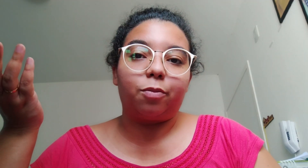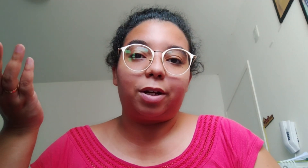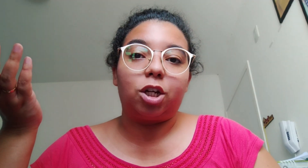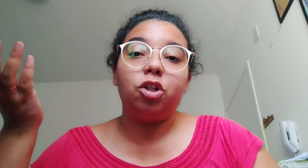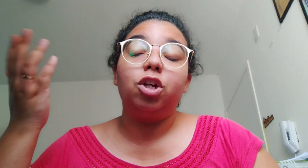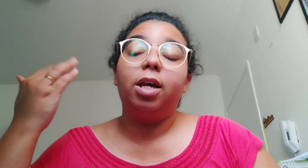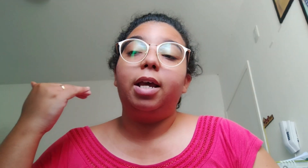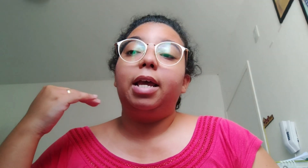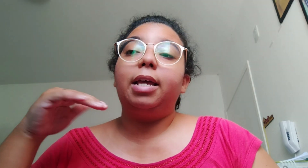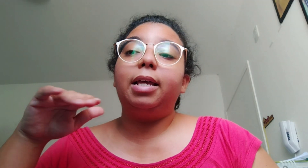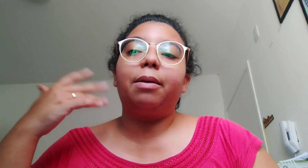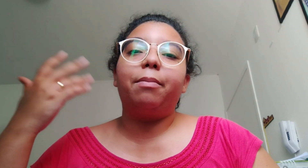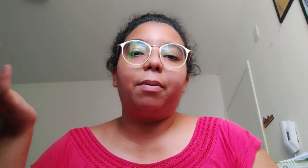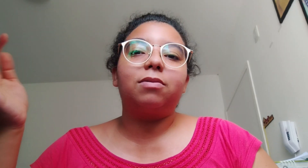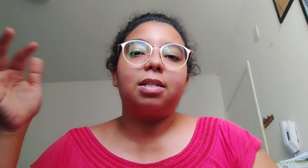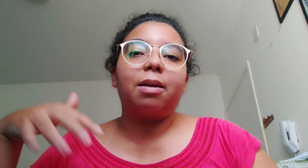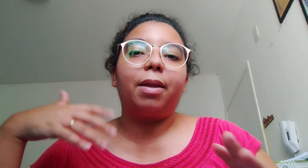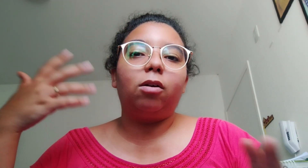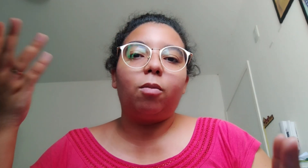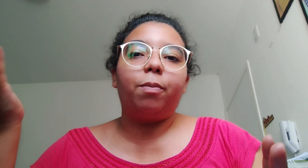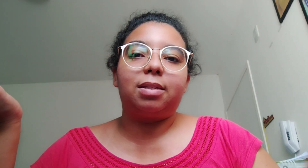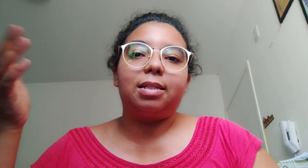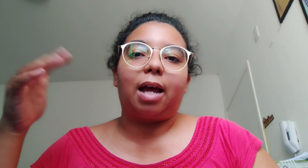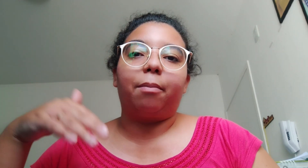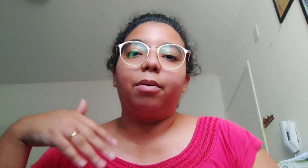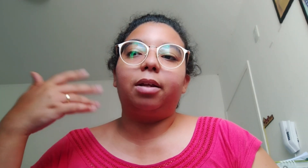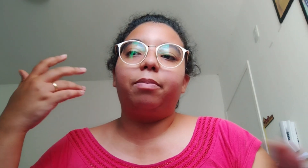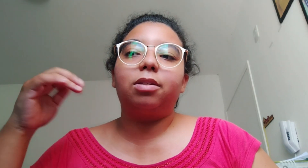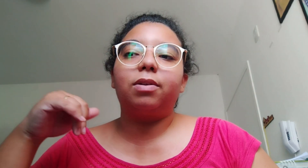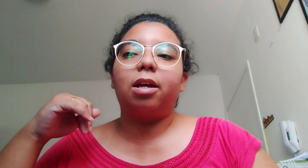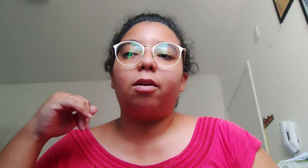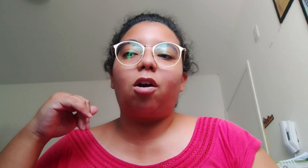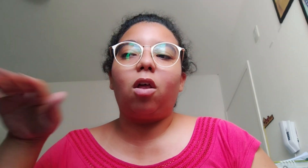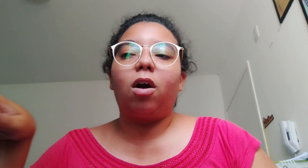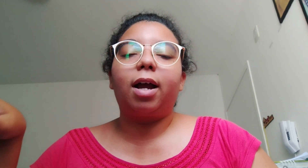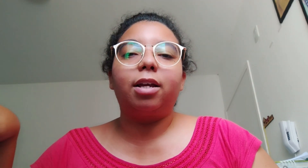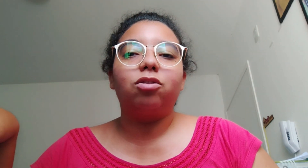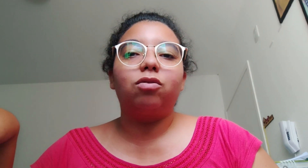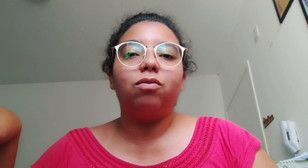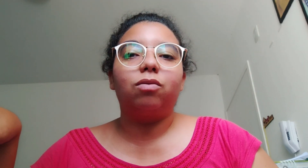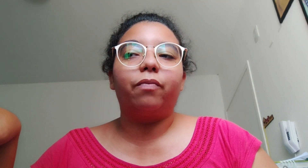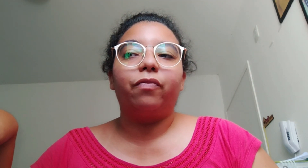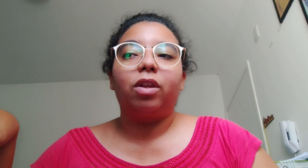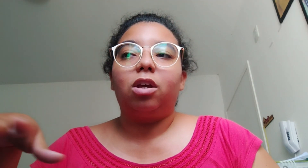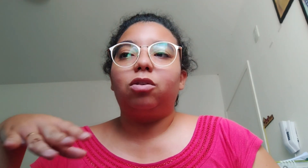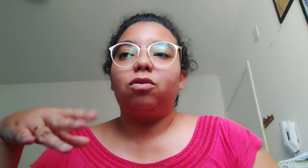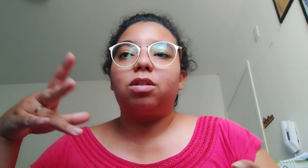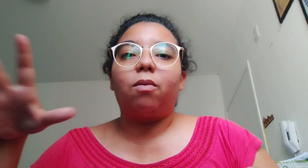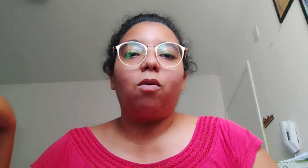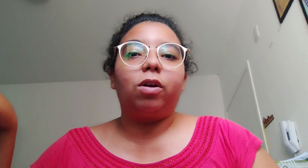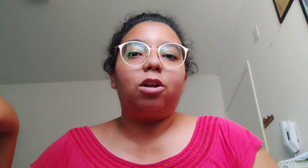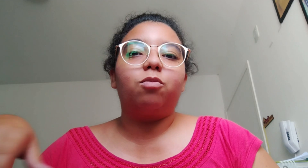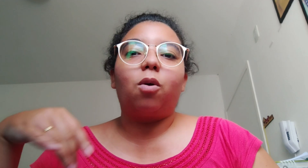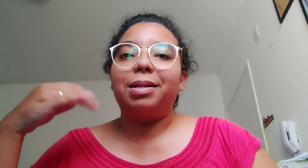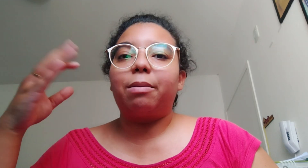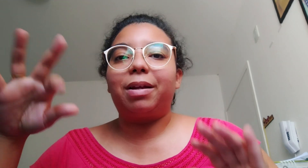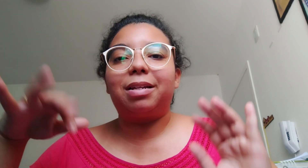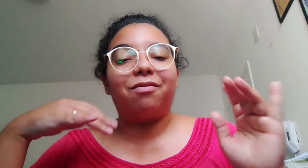pra gente. E também para vocês saberem como pesquisar, porque depois que você coloca isso no seu algoritmo começa a aparecer